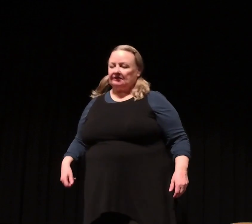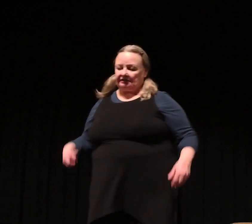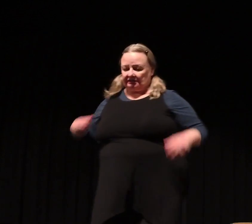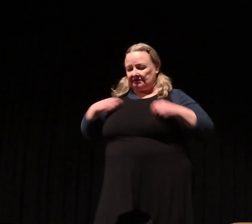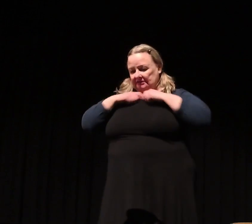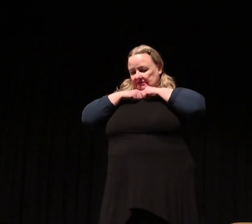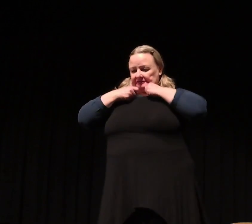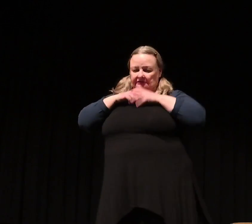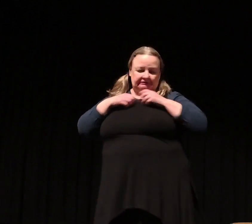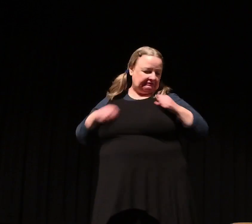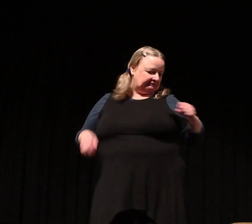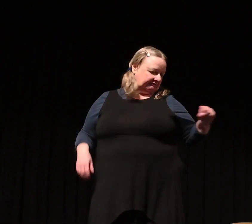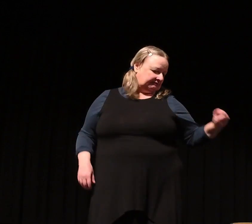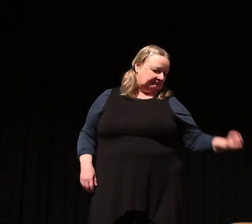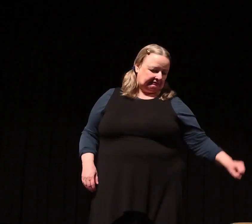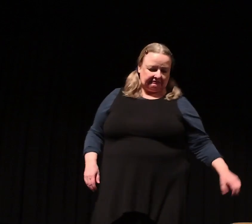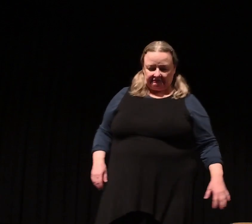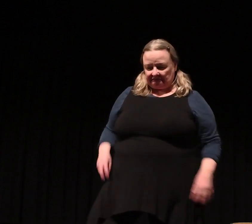famille, OK?